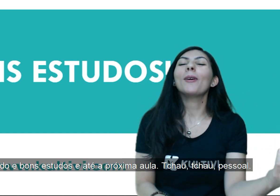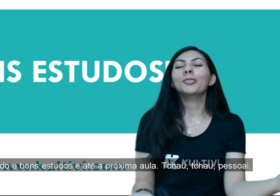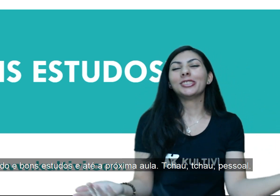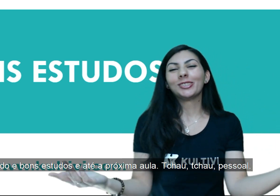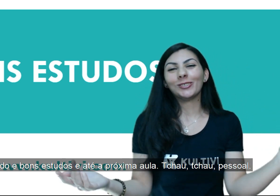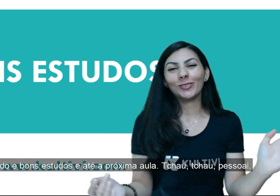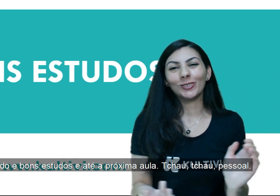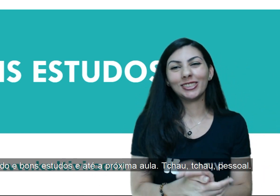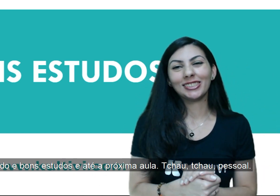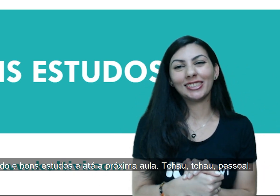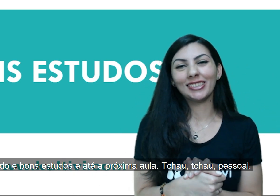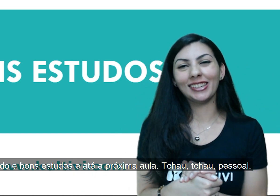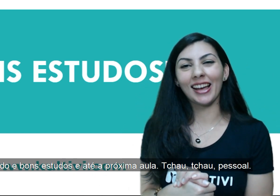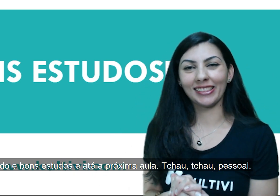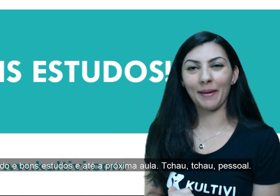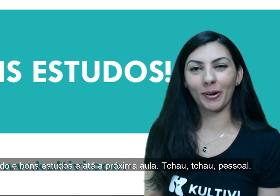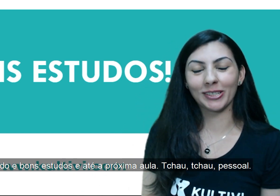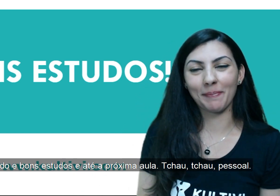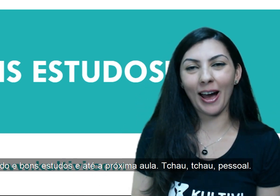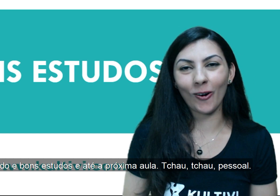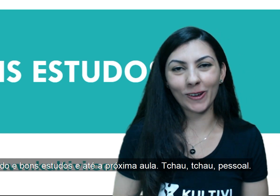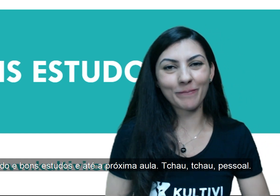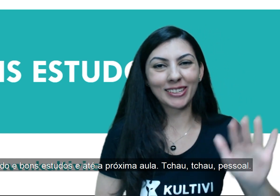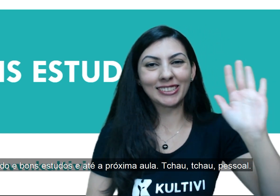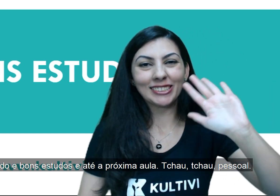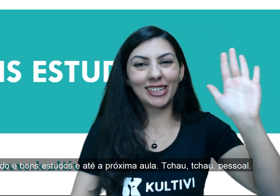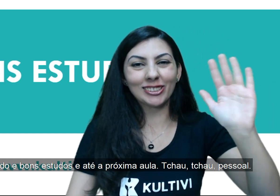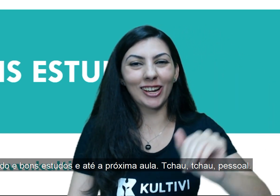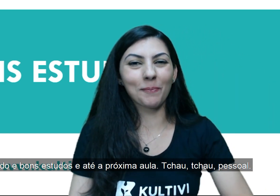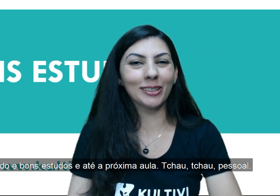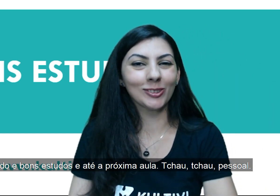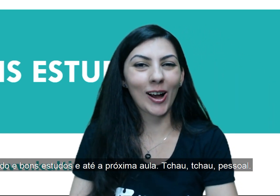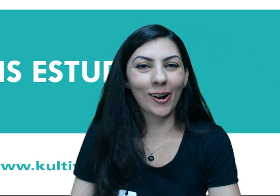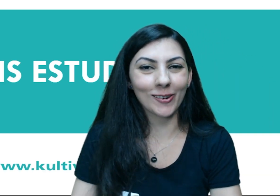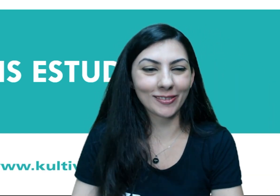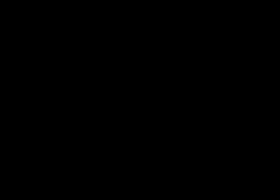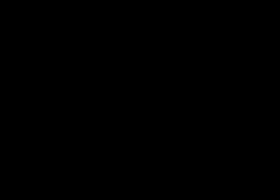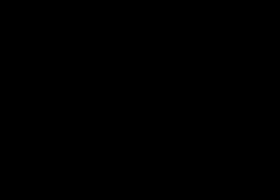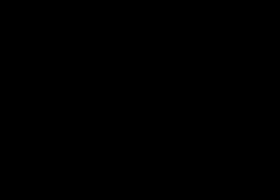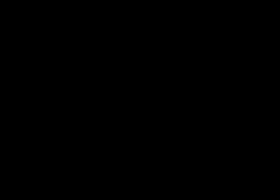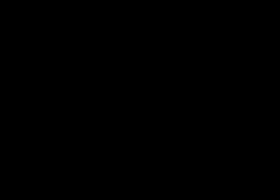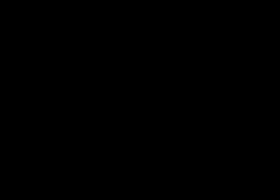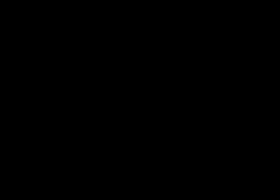Bons estudos E até a próxima aula Tchau, tchau pessoal